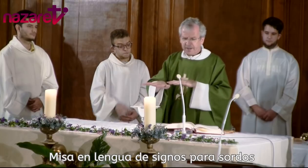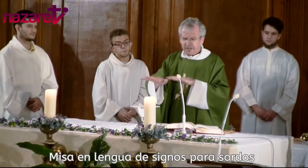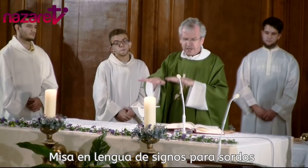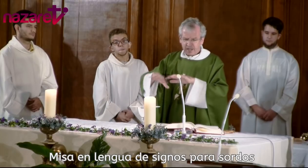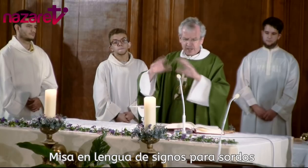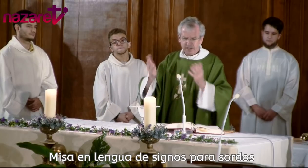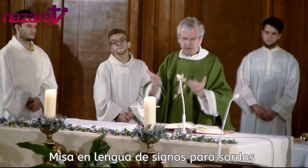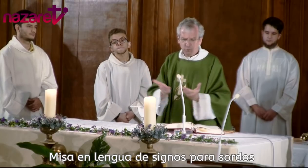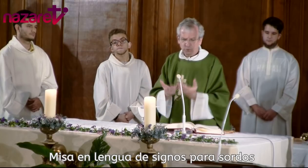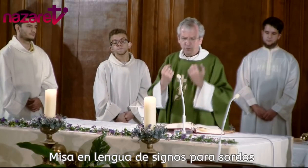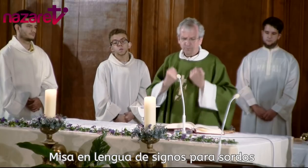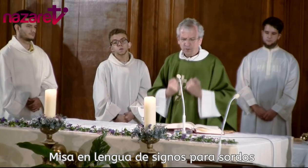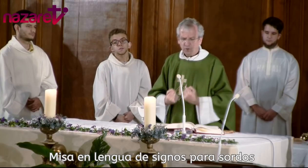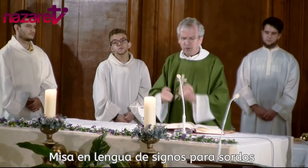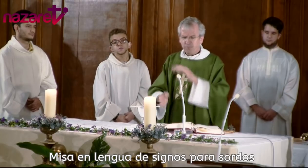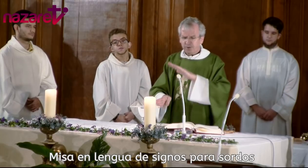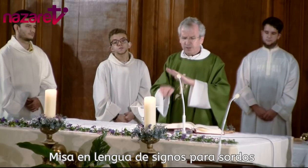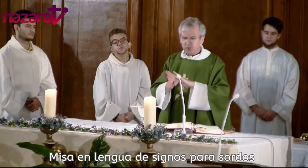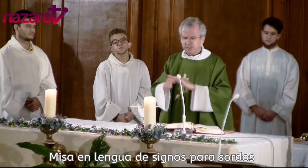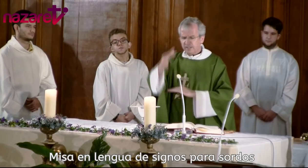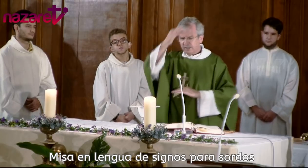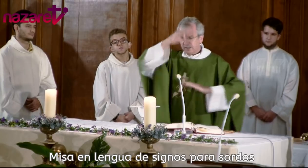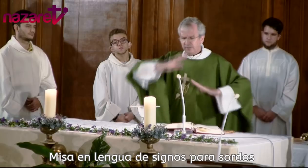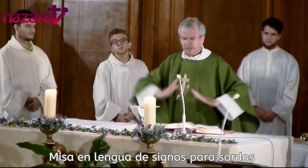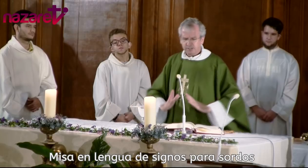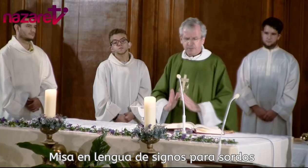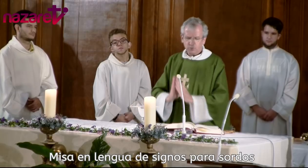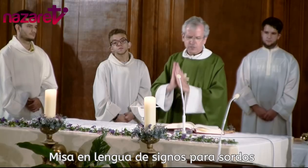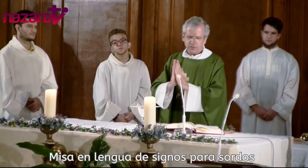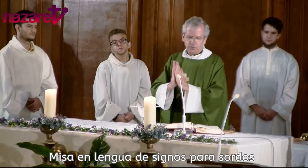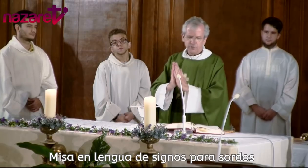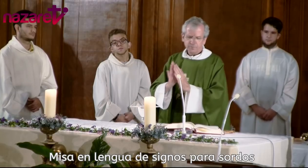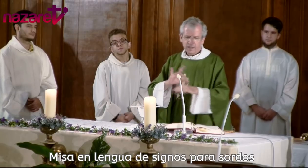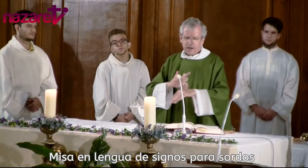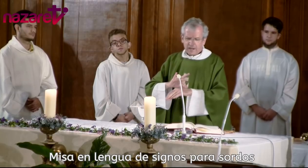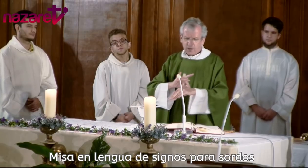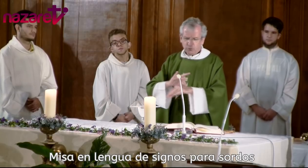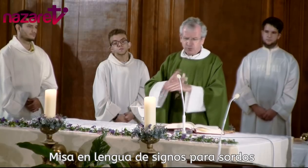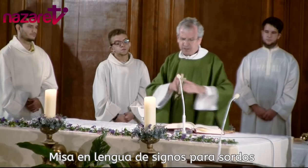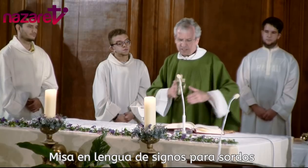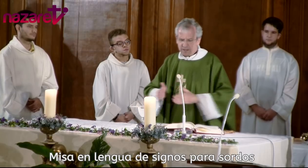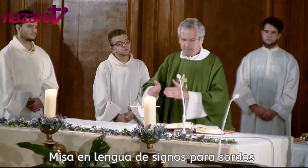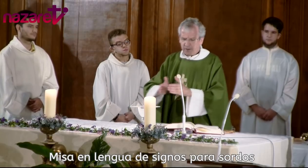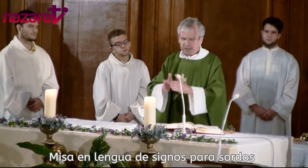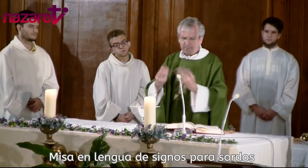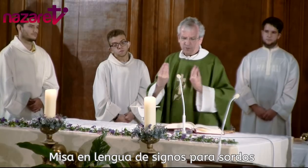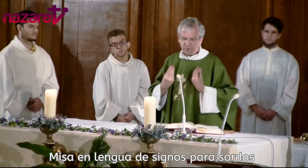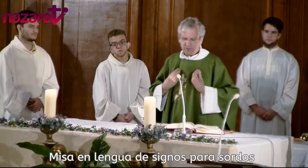peregrina en el mundo con la fuerza constante del Espíritu Santo. La conduces por el camino de la